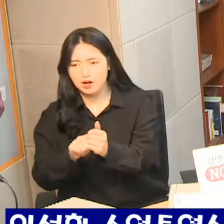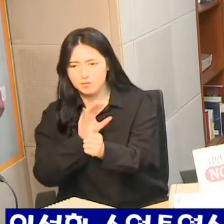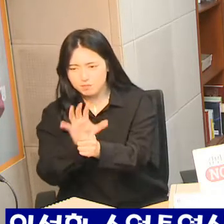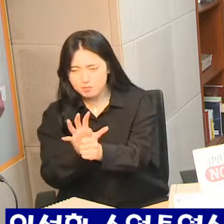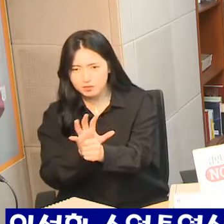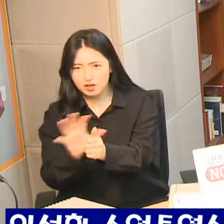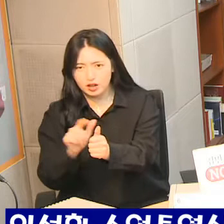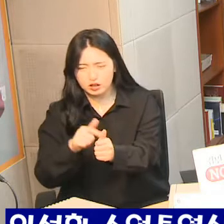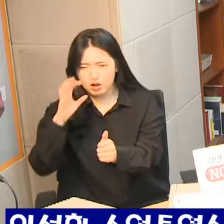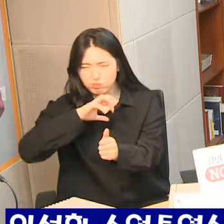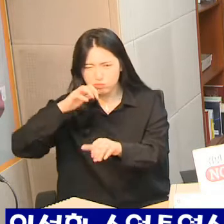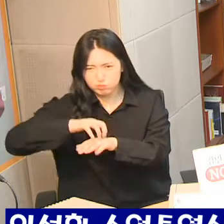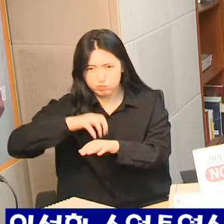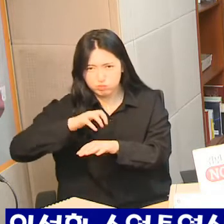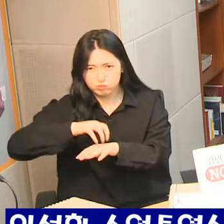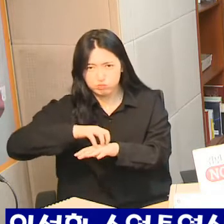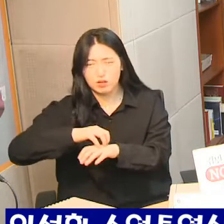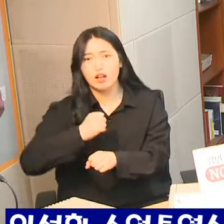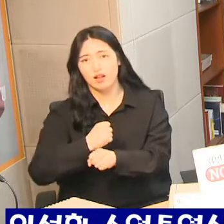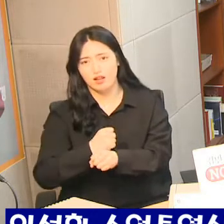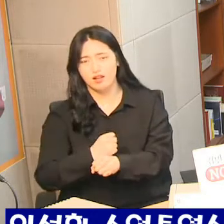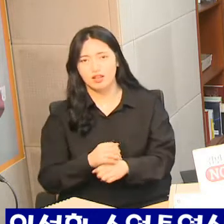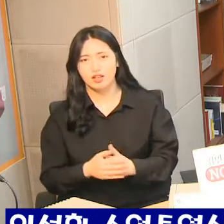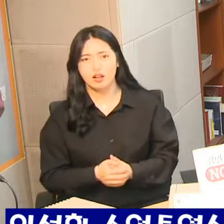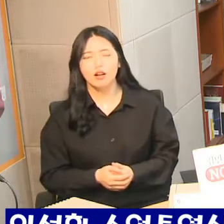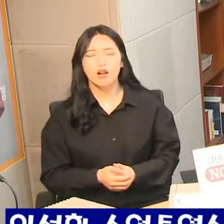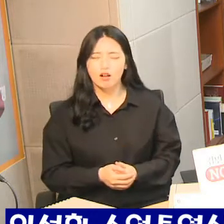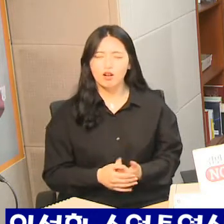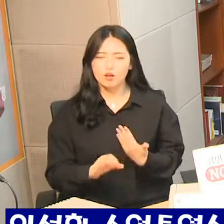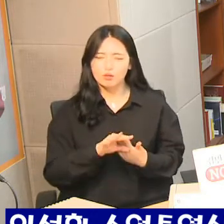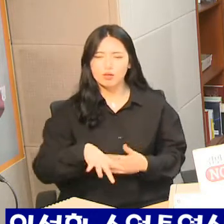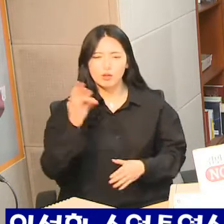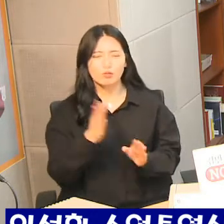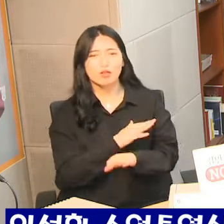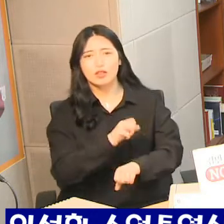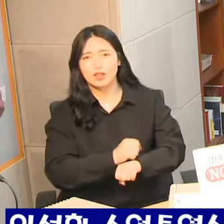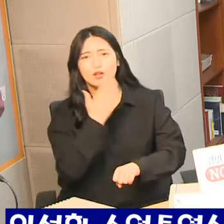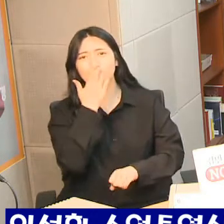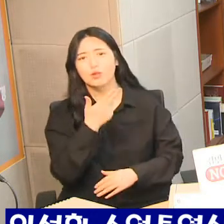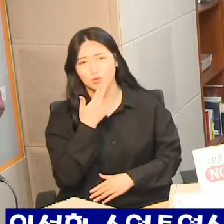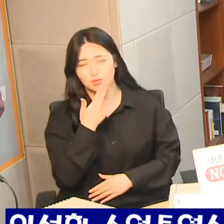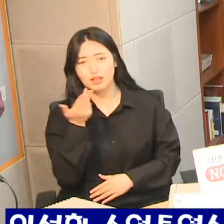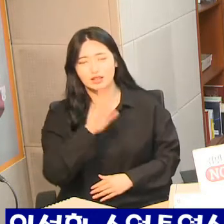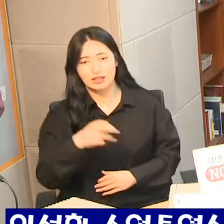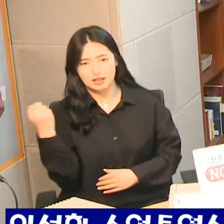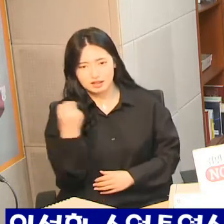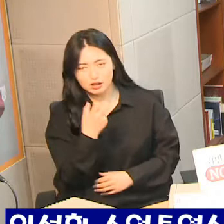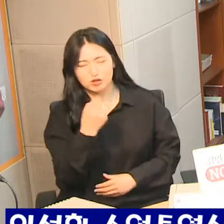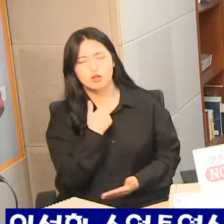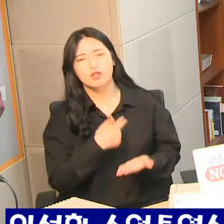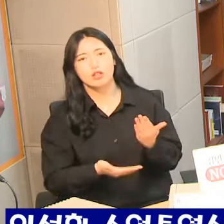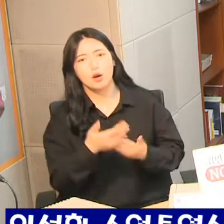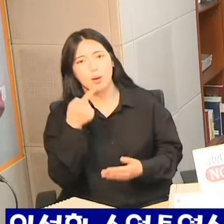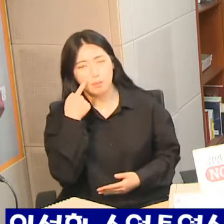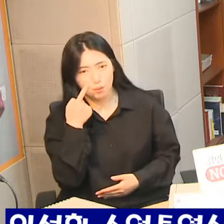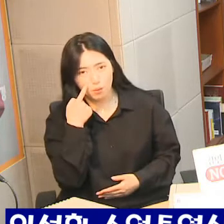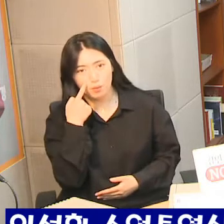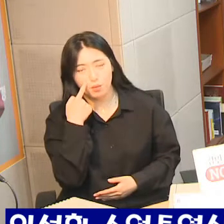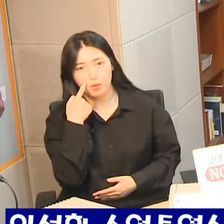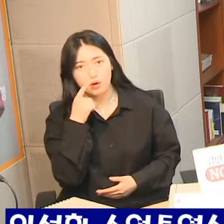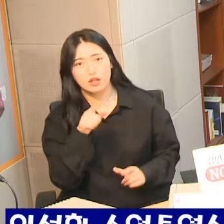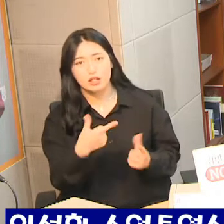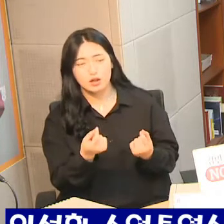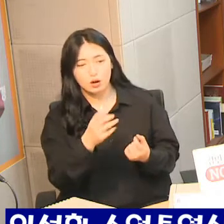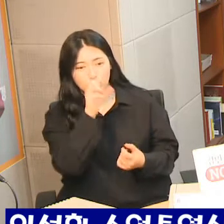그렇게 생각하니까 우리도 뭔가 용기가 생기지 않나요? 처음부터 잘하진 않습니다. 하지만 네. 그런 자리에 자꾸 서고 경험해보고 또 이런